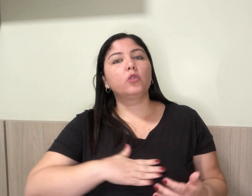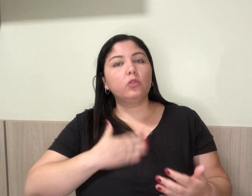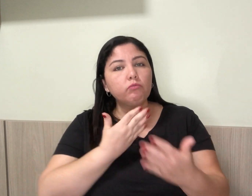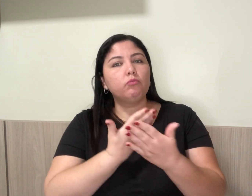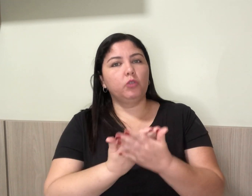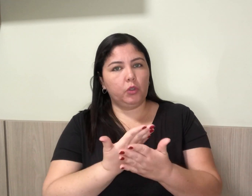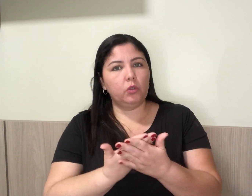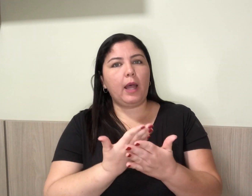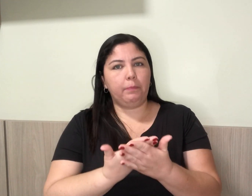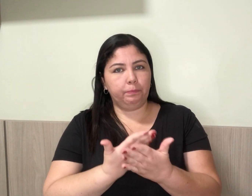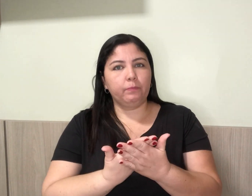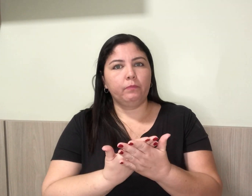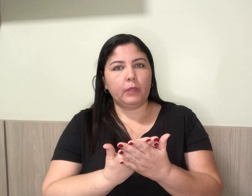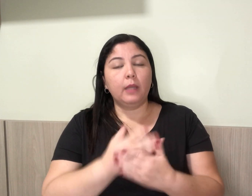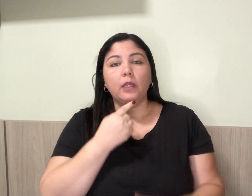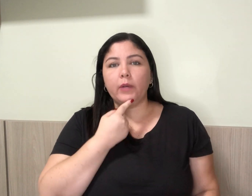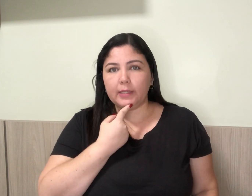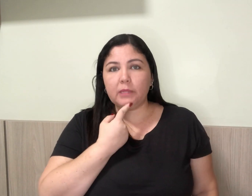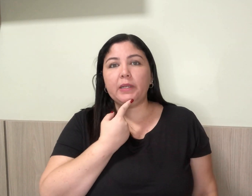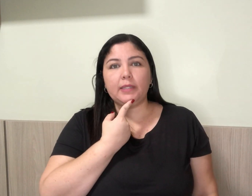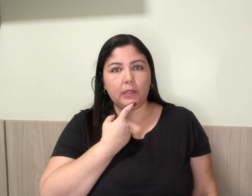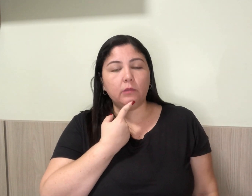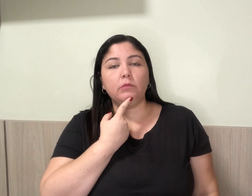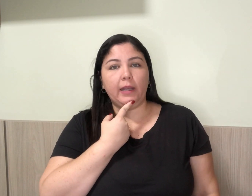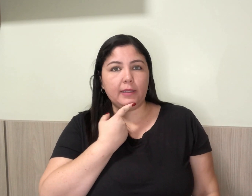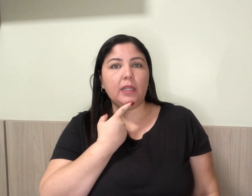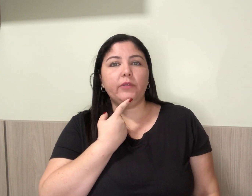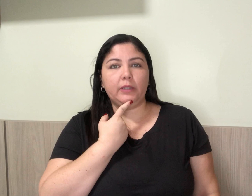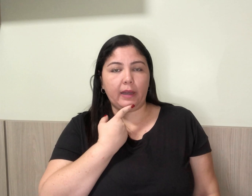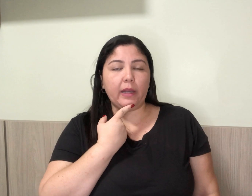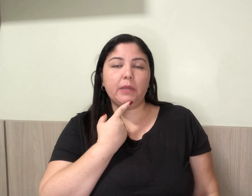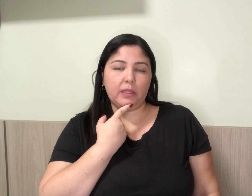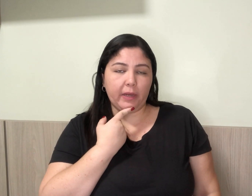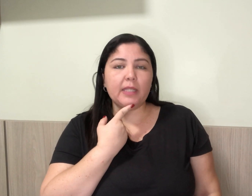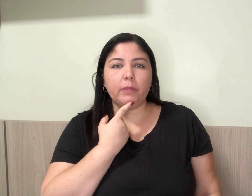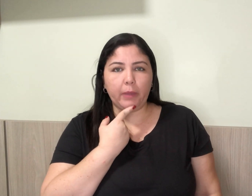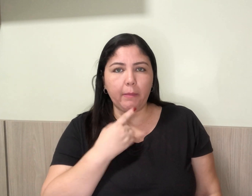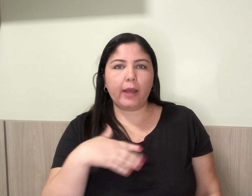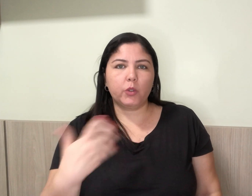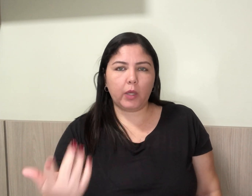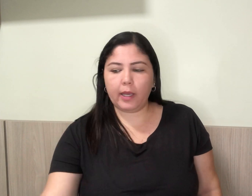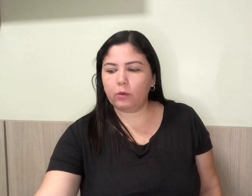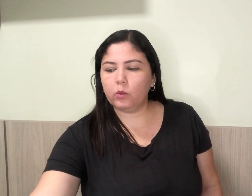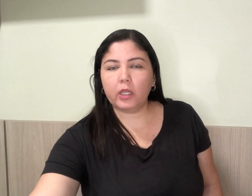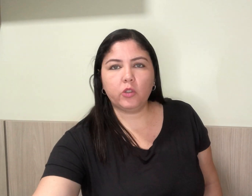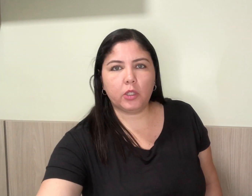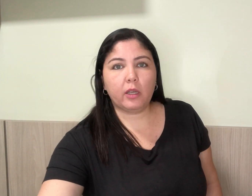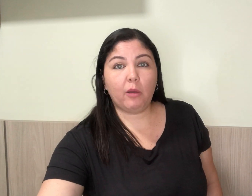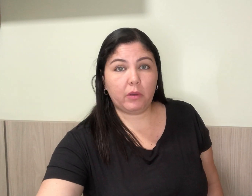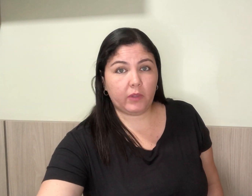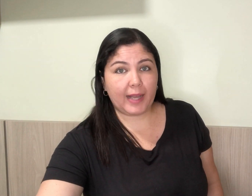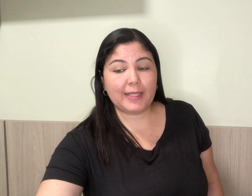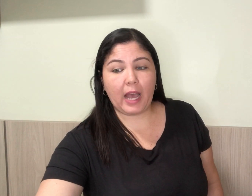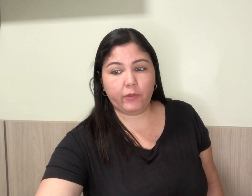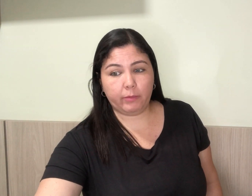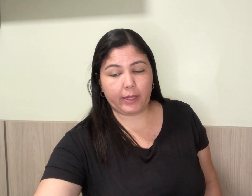gosto de estudar. Então, essa expressão, né, se levantar a cabeça para cima e para baixo, é o que indica que é uma frase